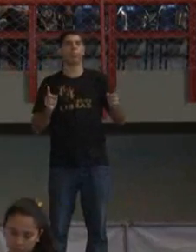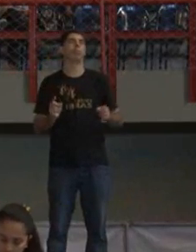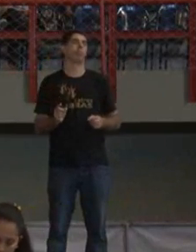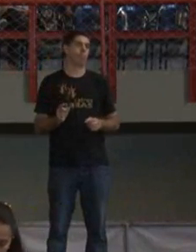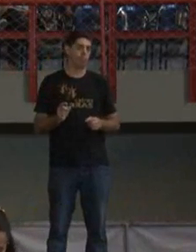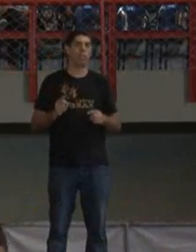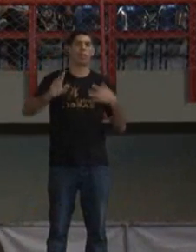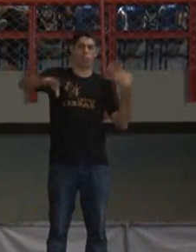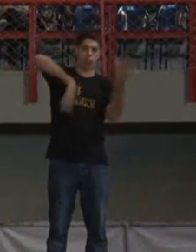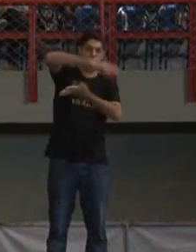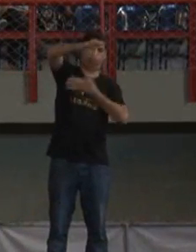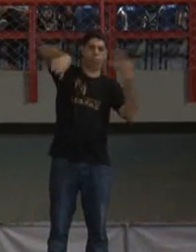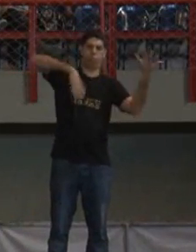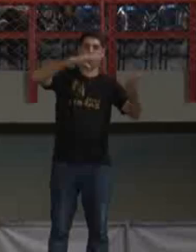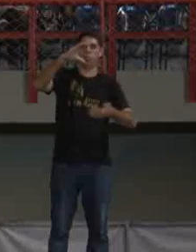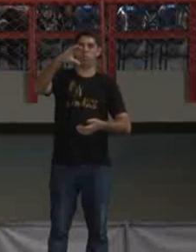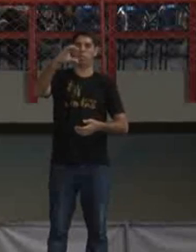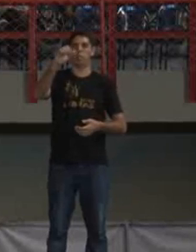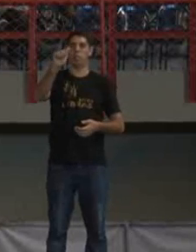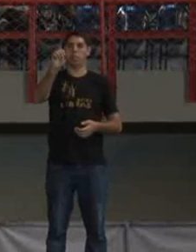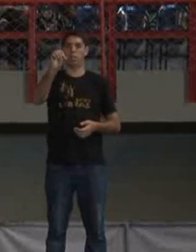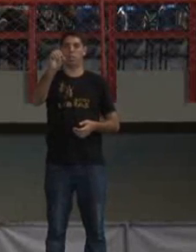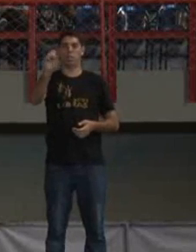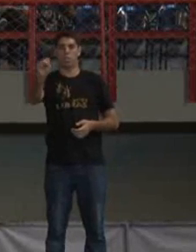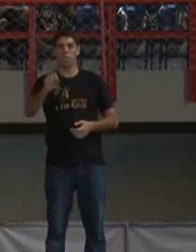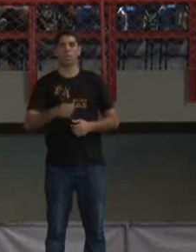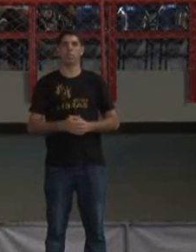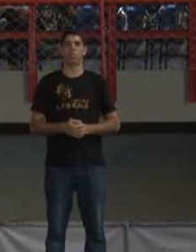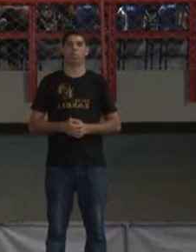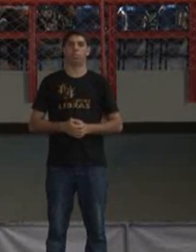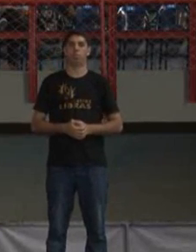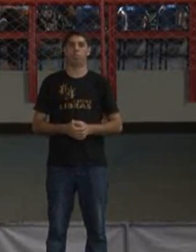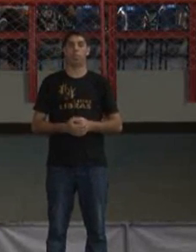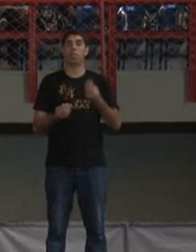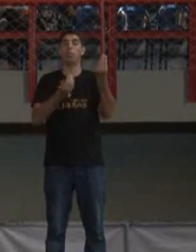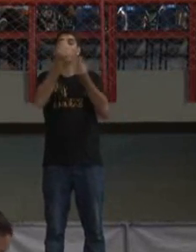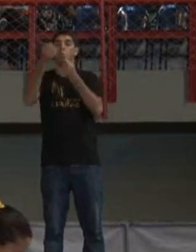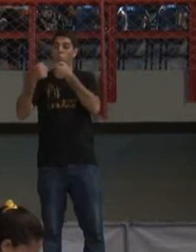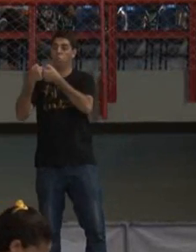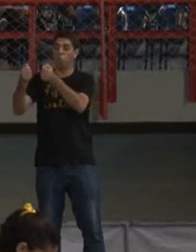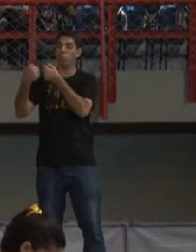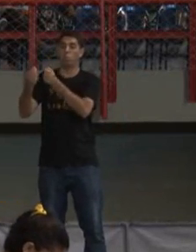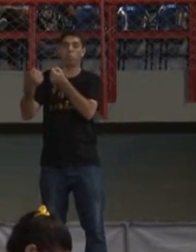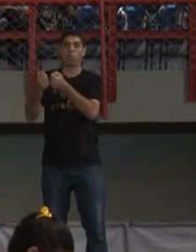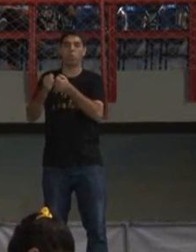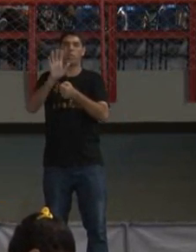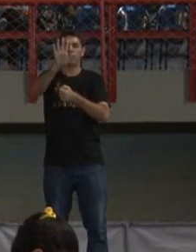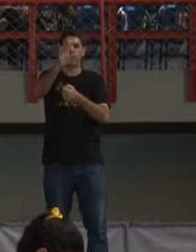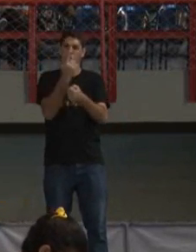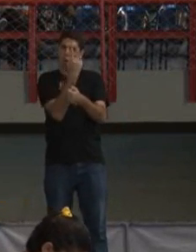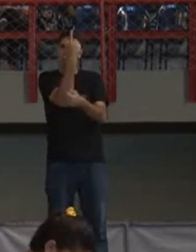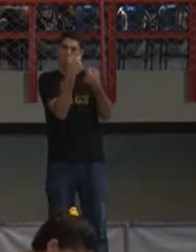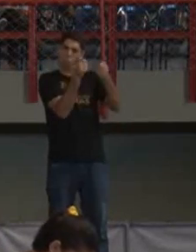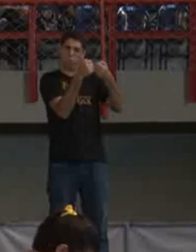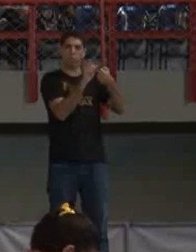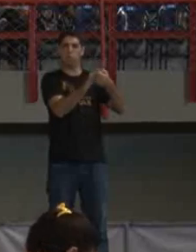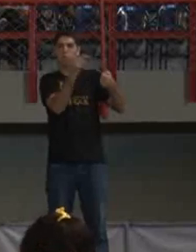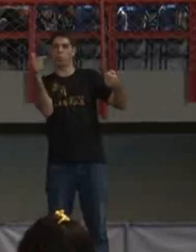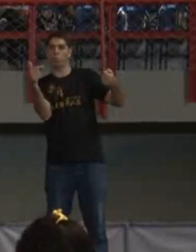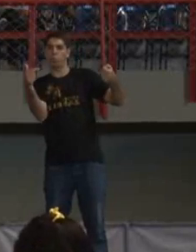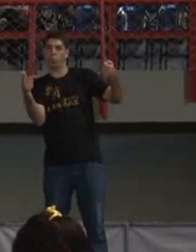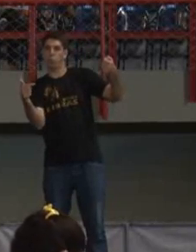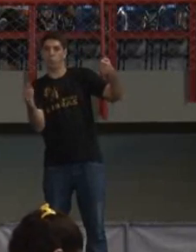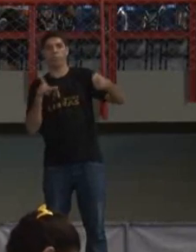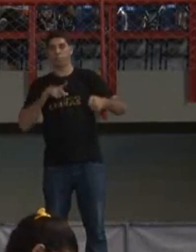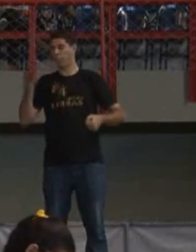o caos, a figura dos transportes alternativos, novas tecnologias de trânsito, enfim. Comecei